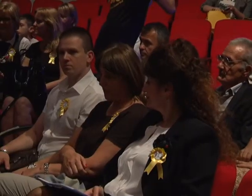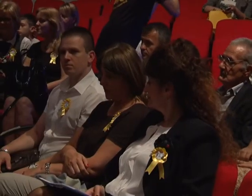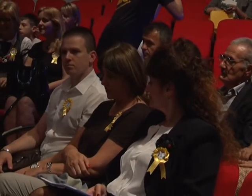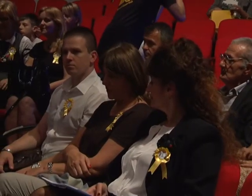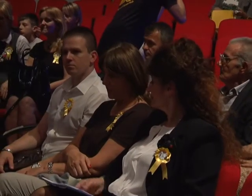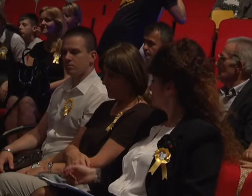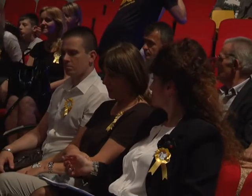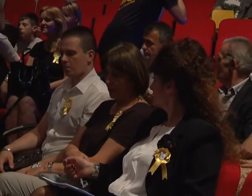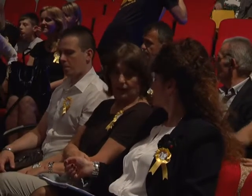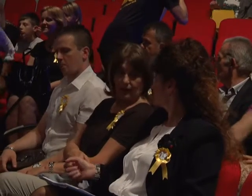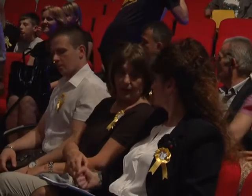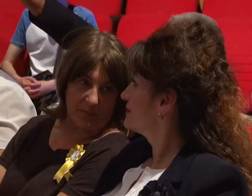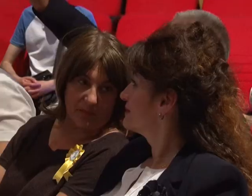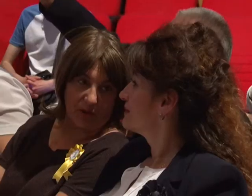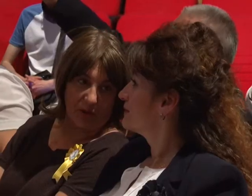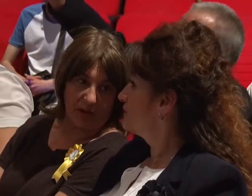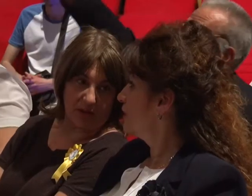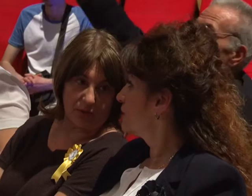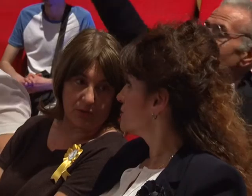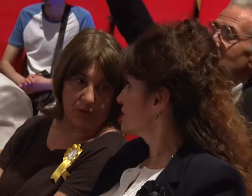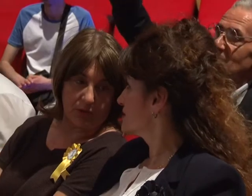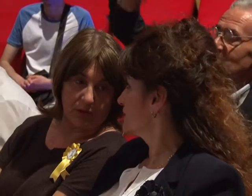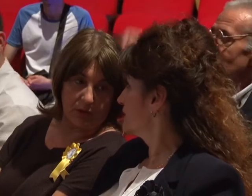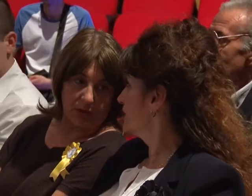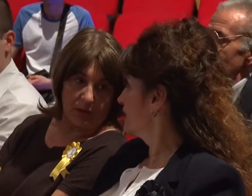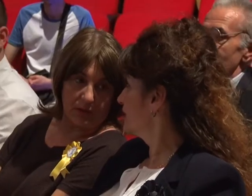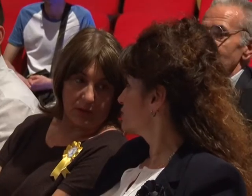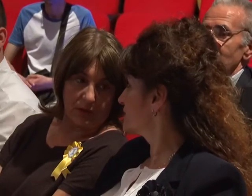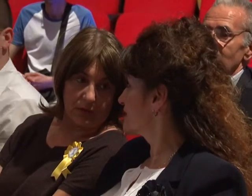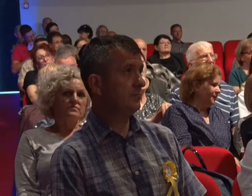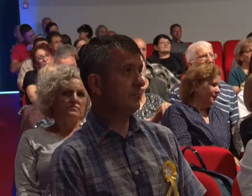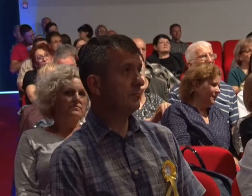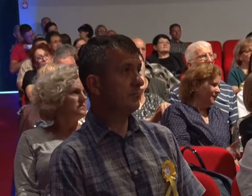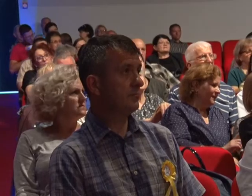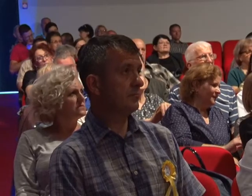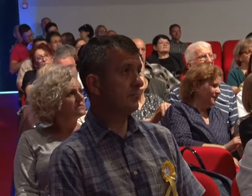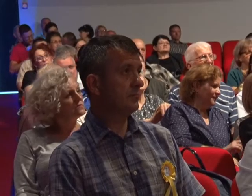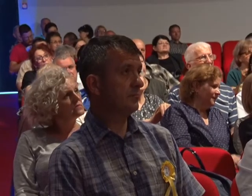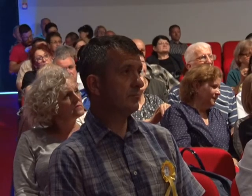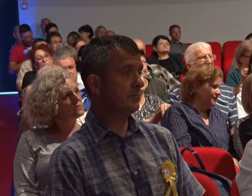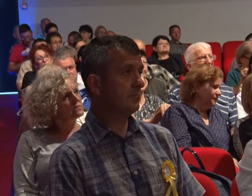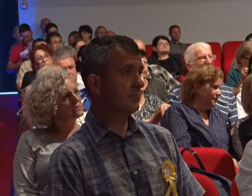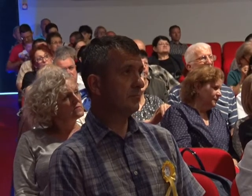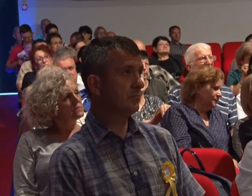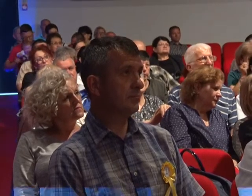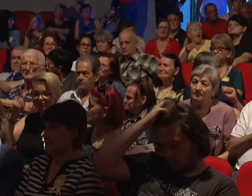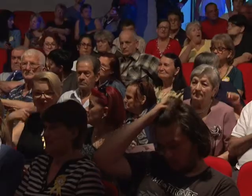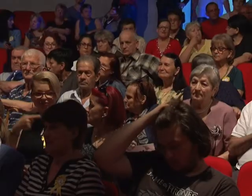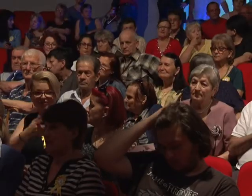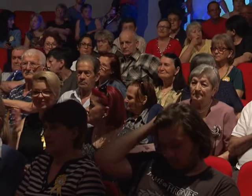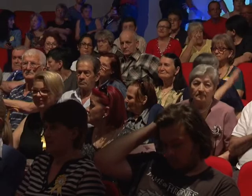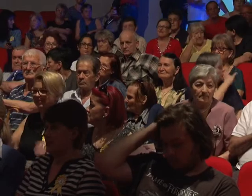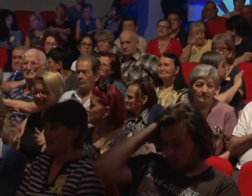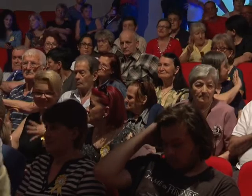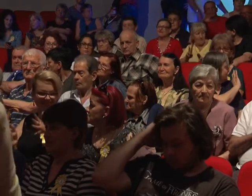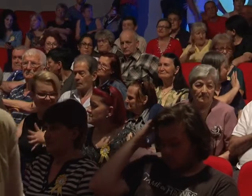Zahvaljujući podršci lokalne samouprave kao inicijativama udruženja, položaj osoba sa invaliditetom, a posebno gluvih i nagluvih, značajno